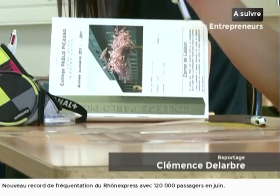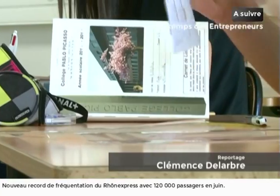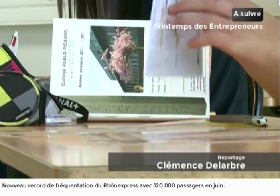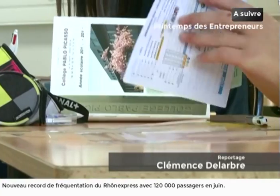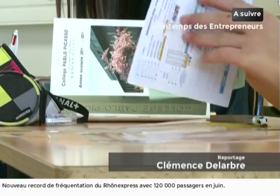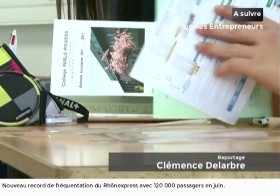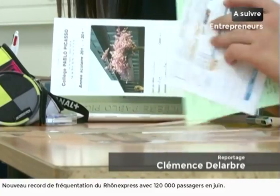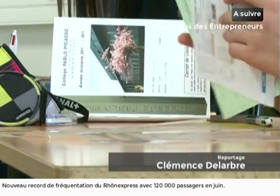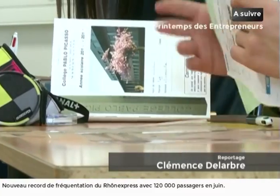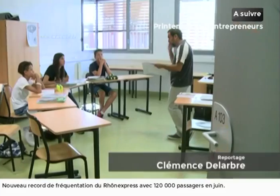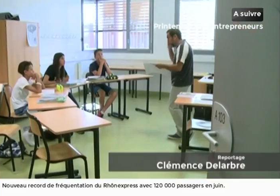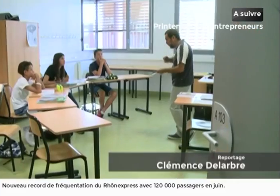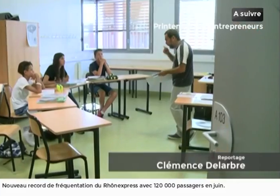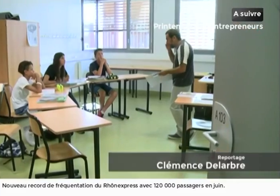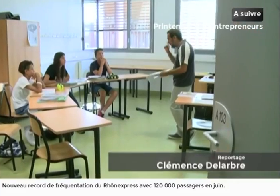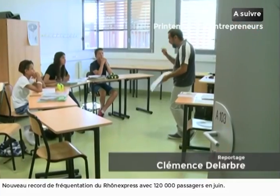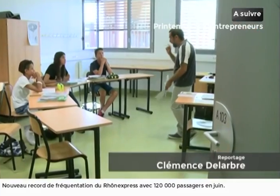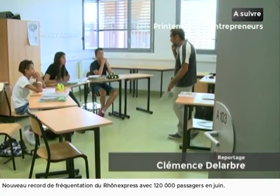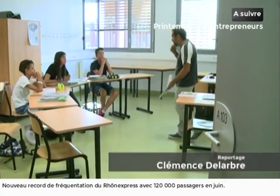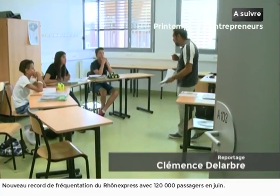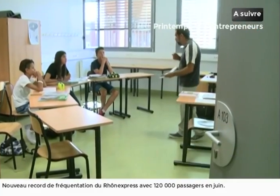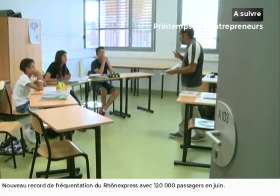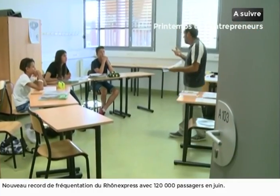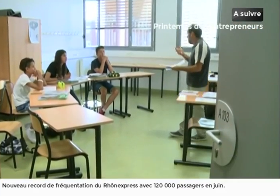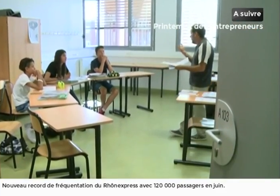Pablo Picasso est le seul collège à proposer ce type de dispositif dans la région.